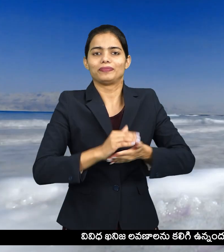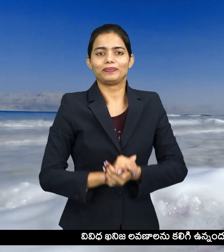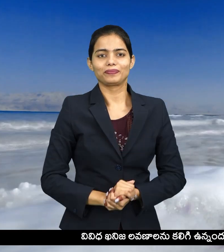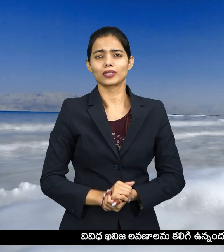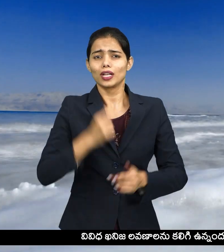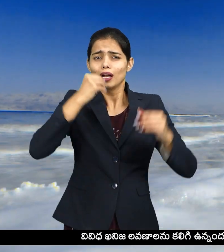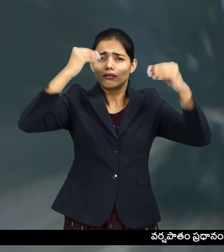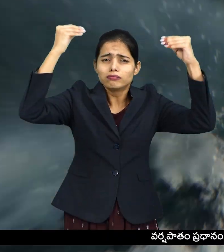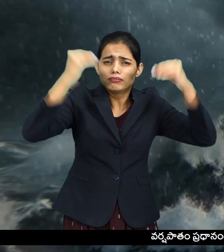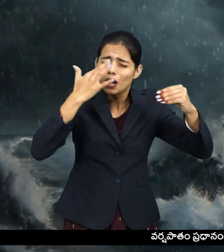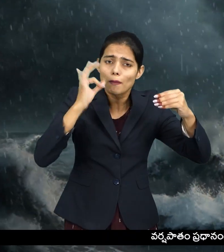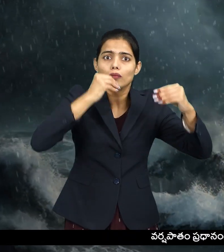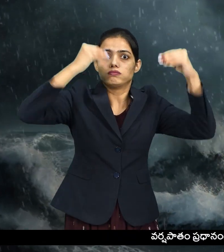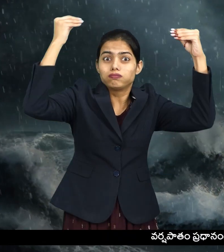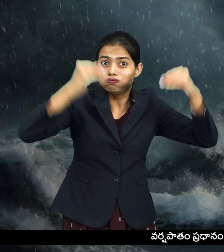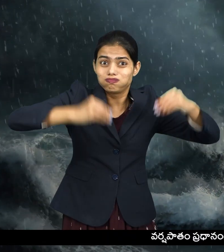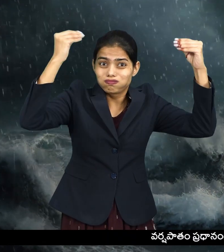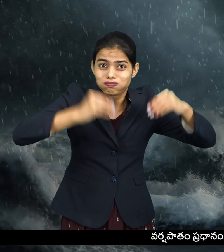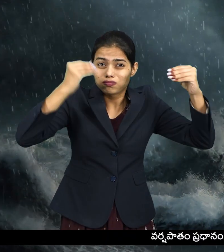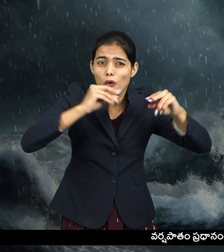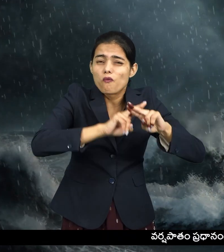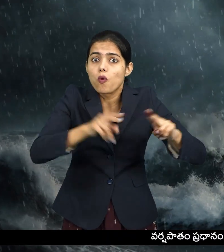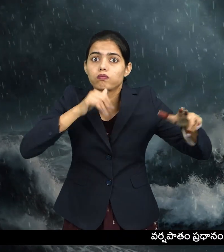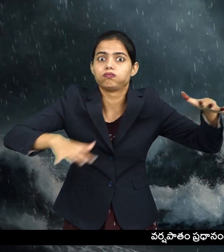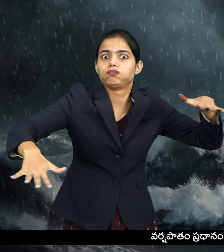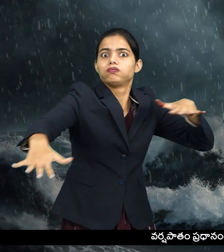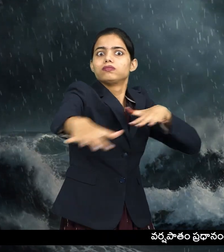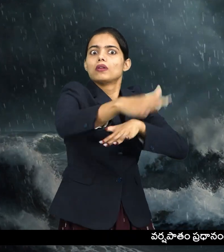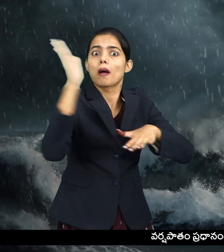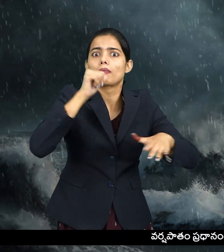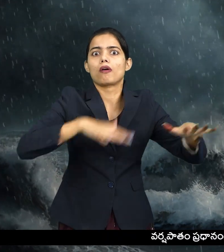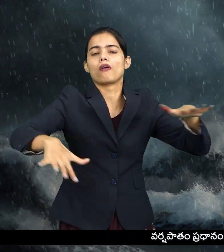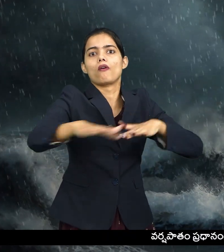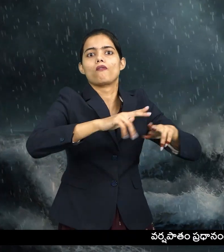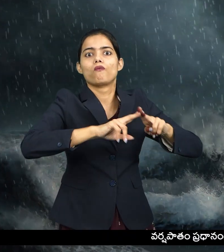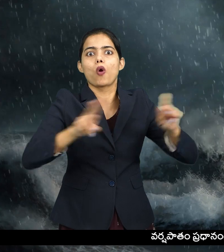ఉంటుంది. వర్షపాతం ప్రధానంగా సముద్రాల నుండి వస్తుంది.